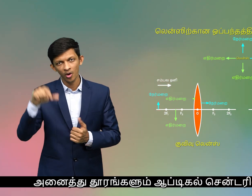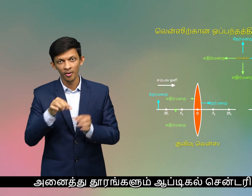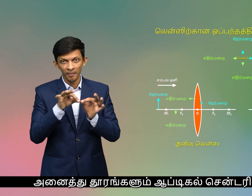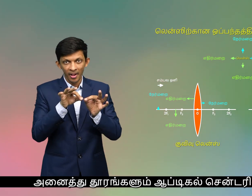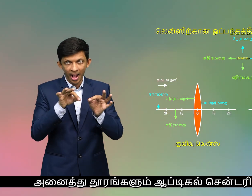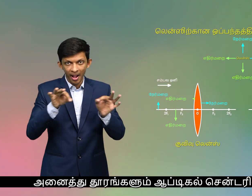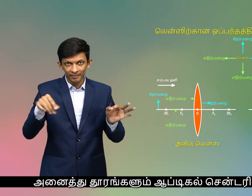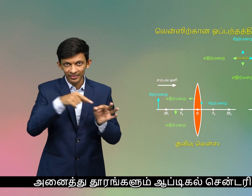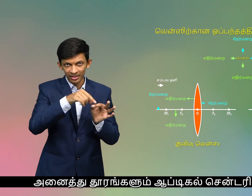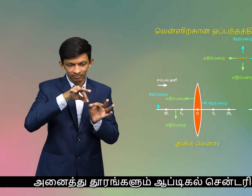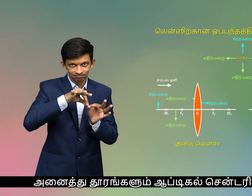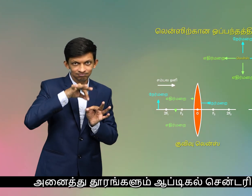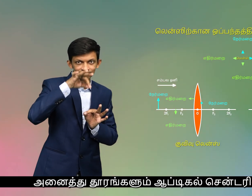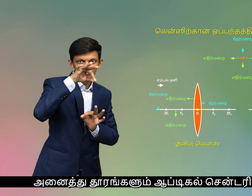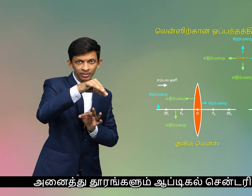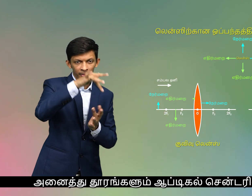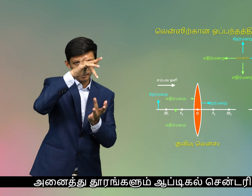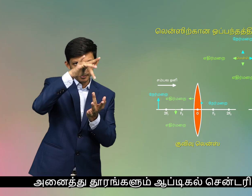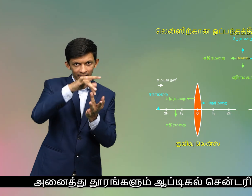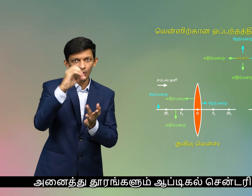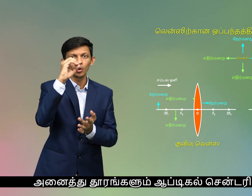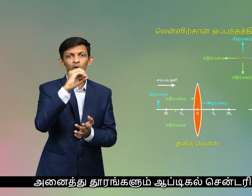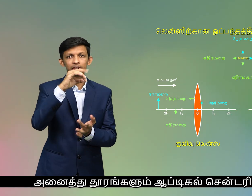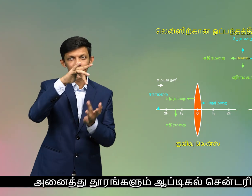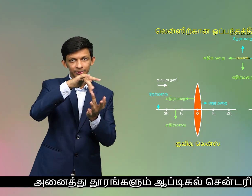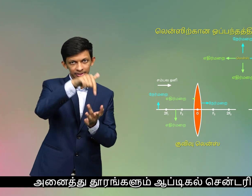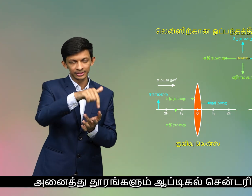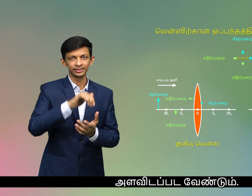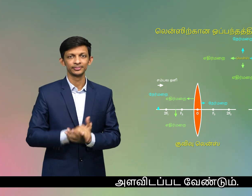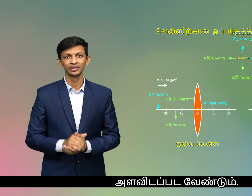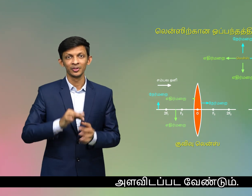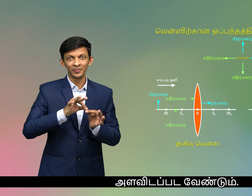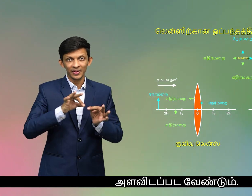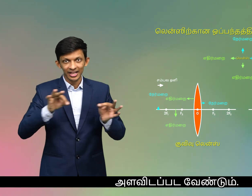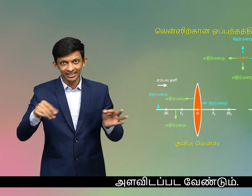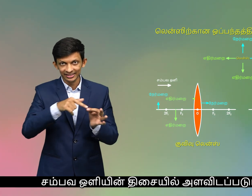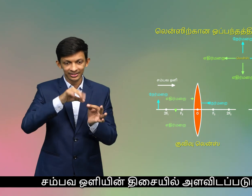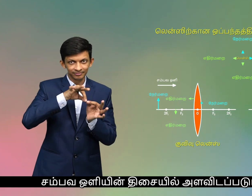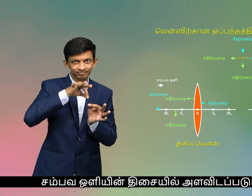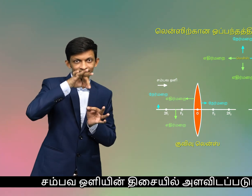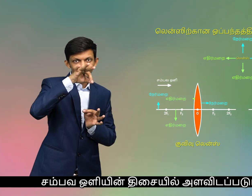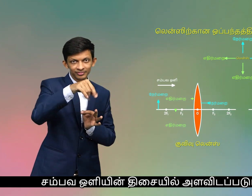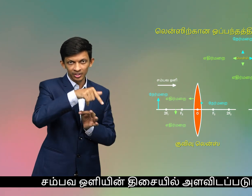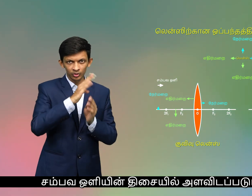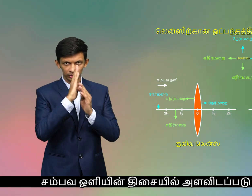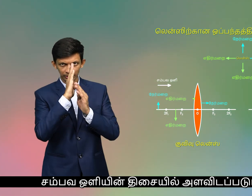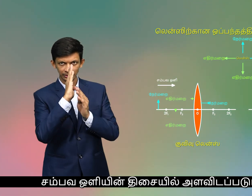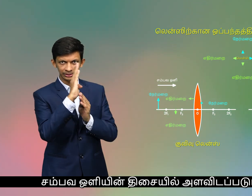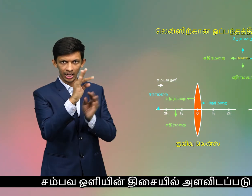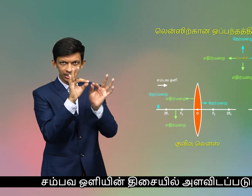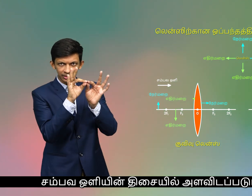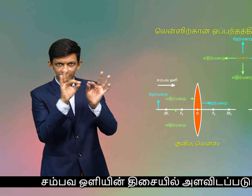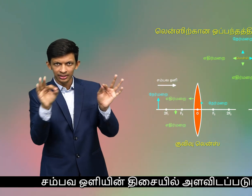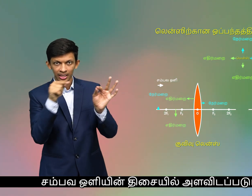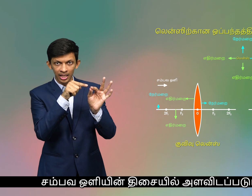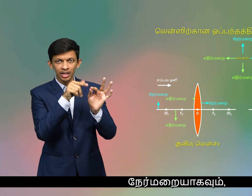அனைத்து தூரங்களும் ஒளியியல் மையம், அதாவது O இருந்து அளவிடப்பட வேண்டும். நிகழ்வு ஒளியின் திசையில்